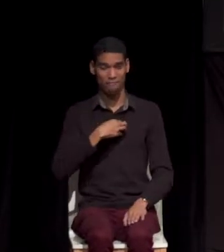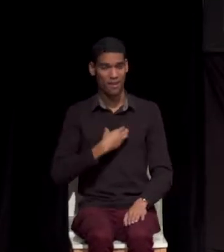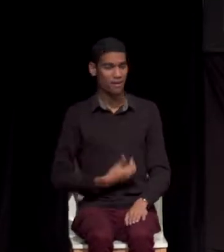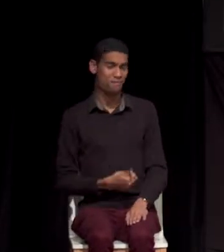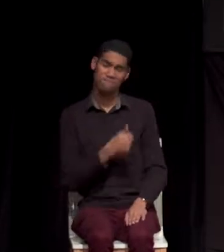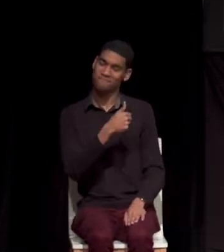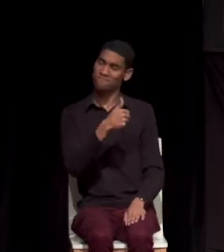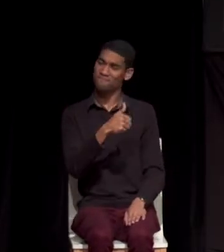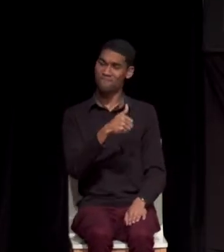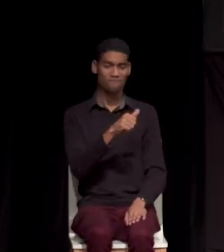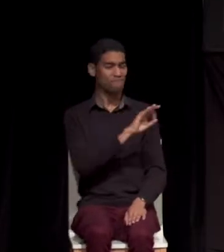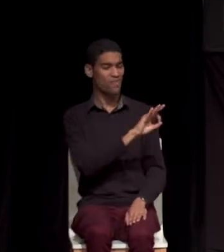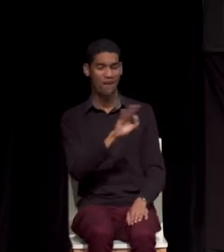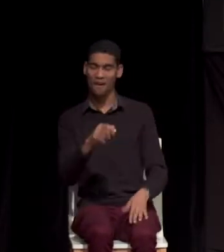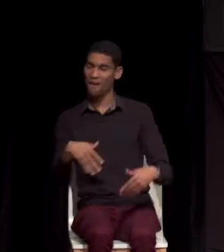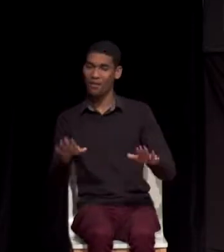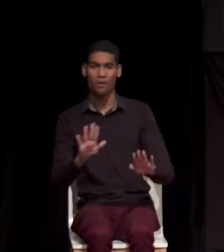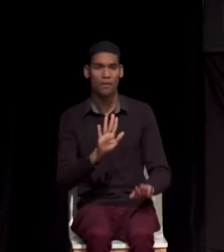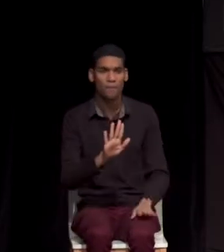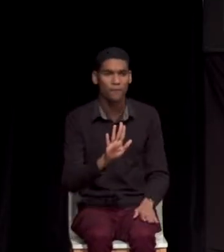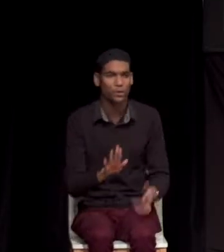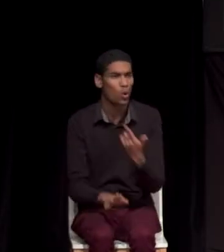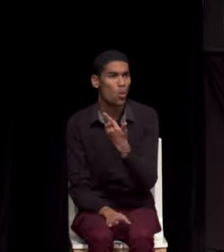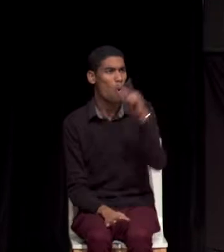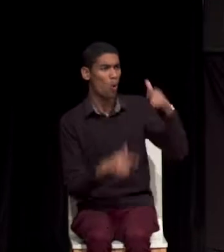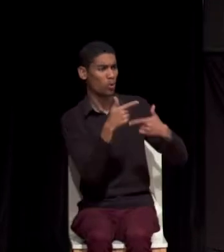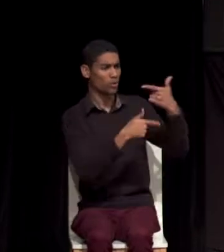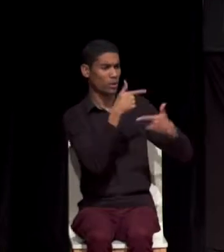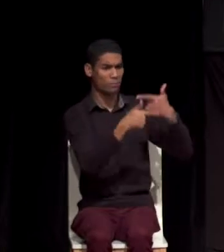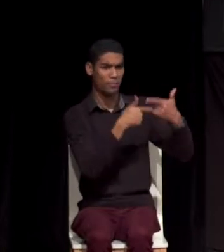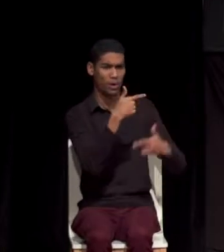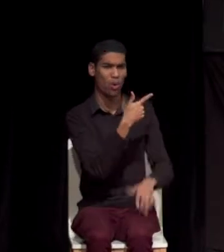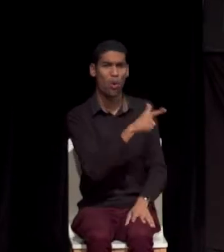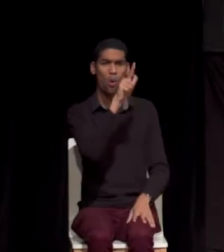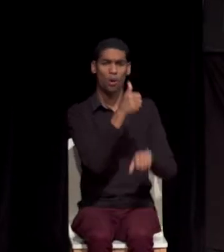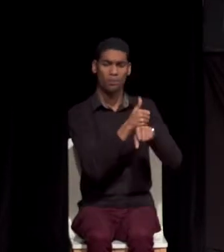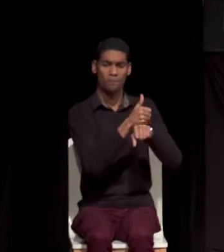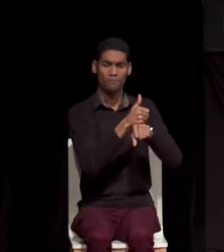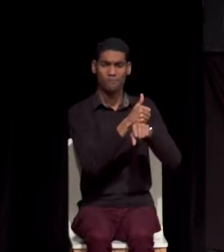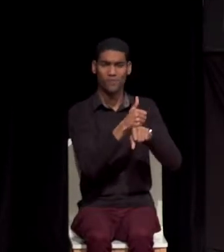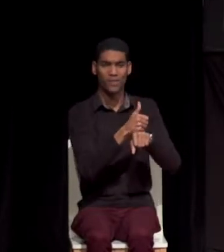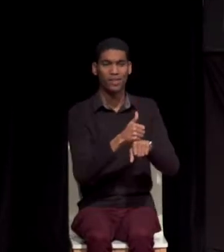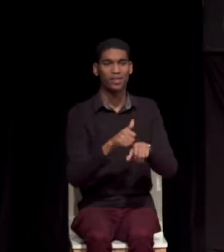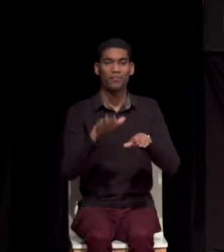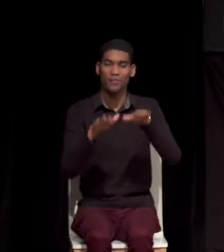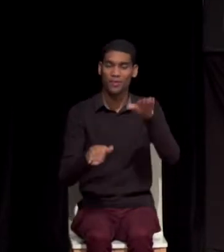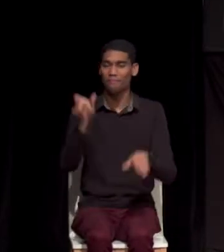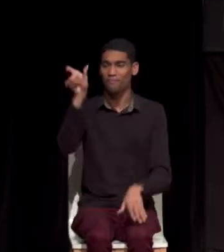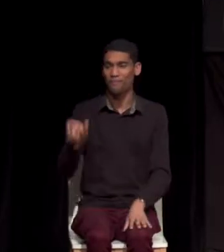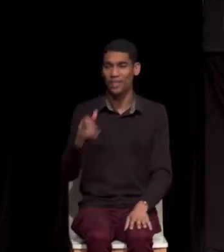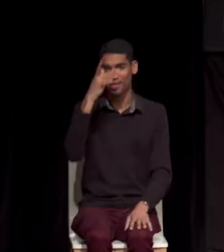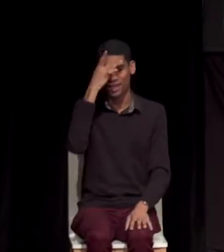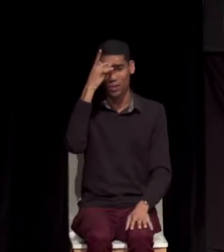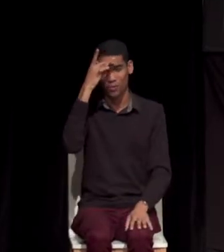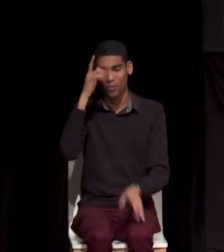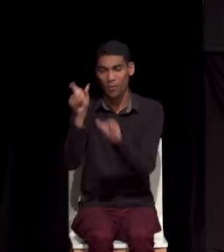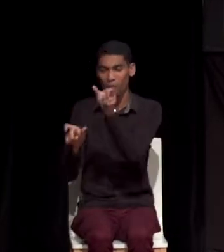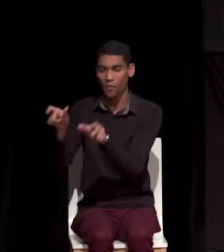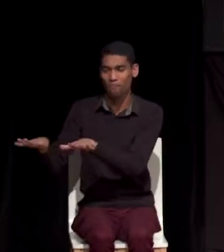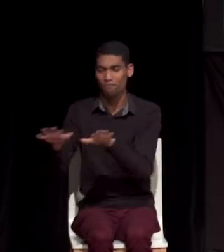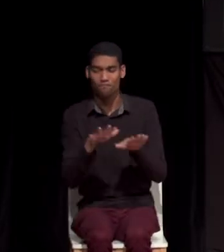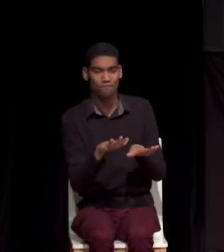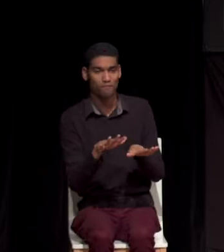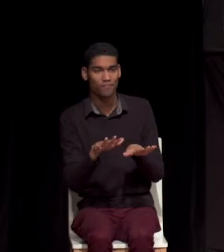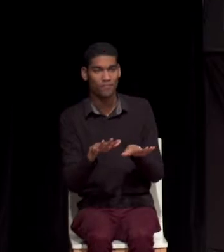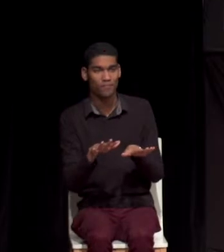você foge disso, incomoda. Então, a questão é da consciência de quem eu sou e não ser muito